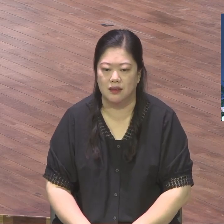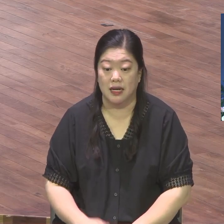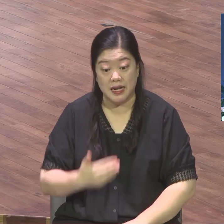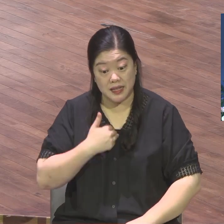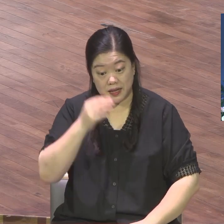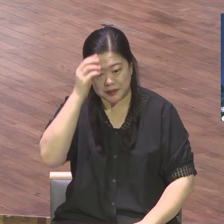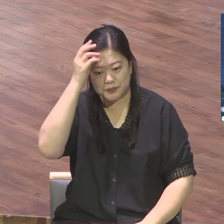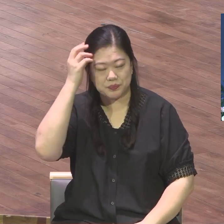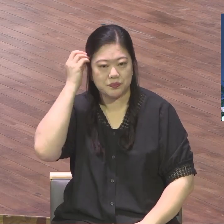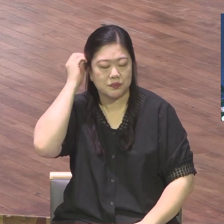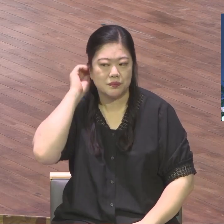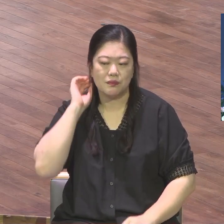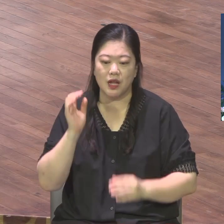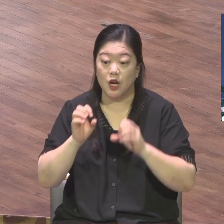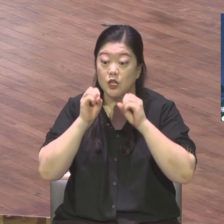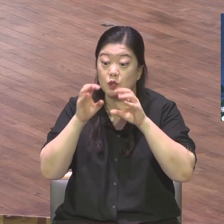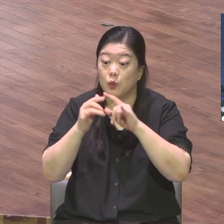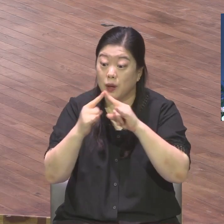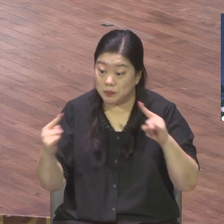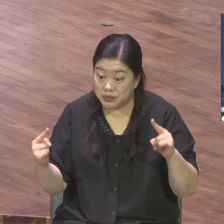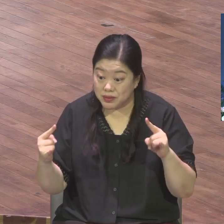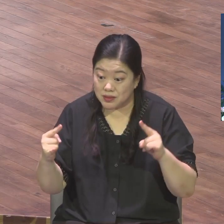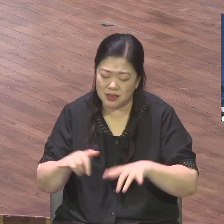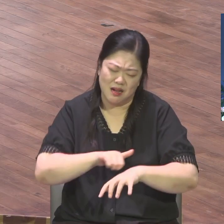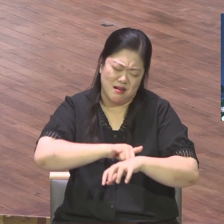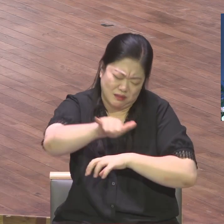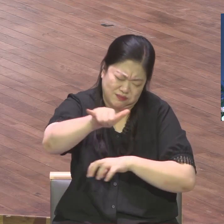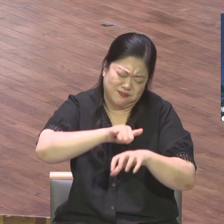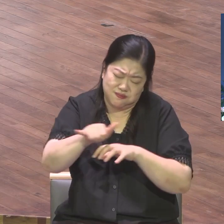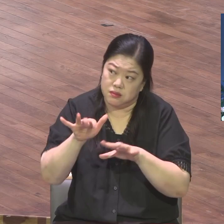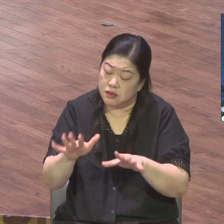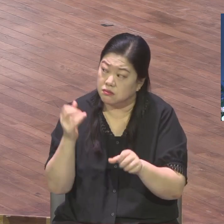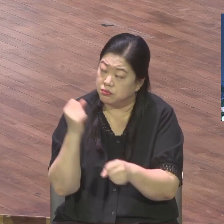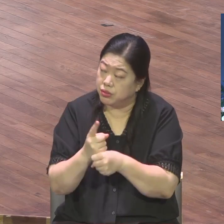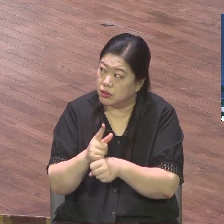하나님 은혜지요. 한 건도 사고가 없어. 이게 웬일입니까?